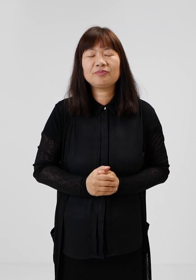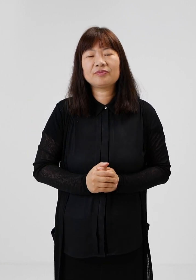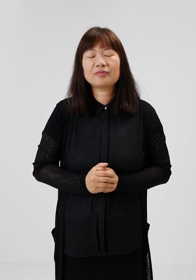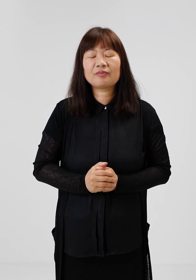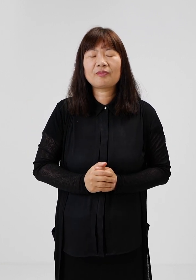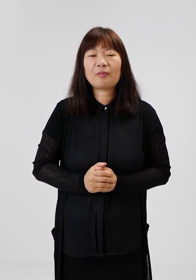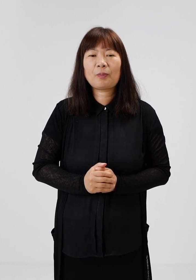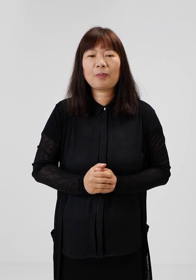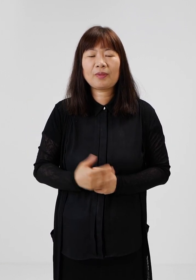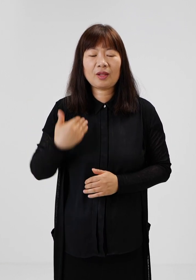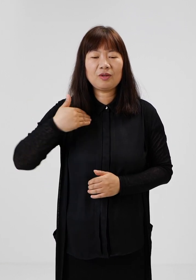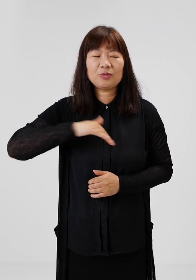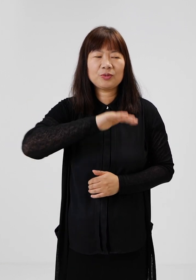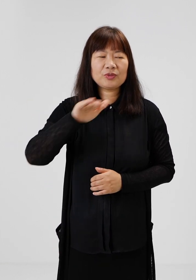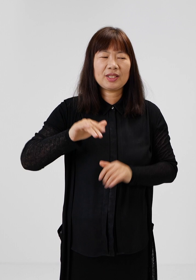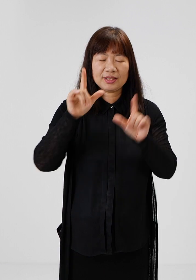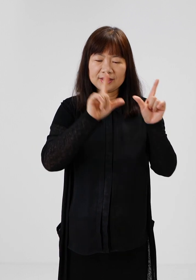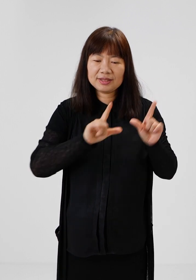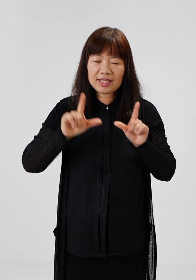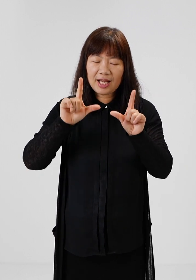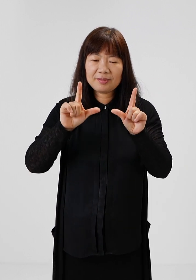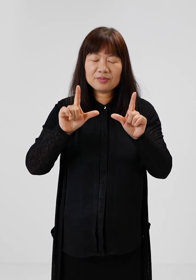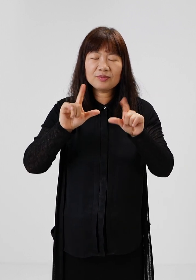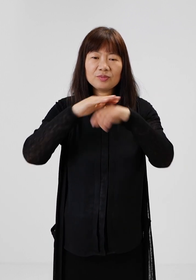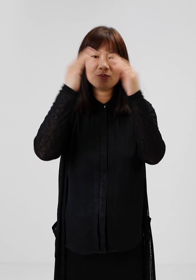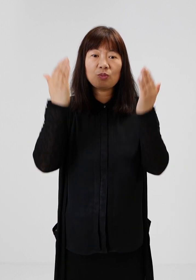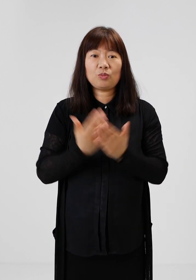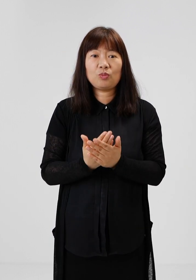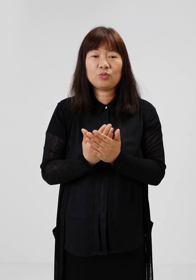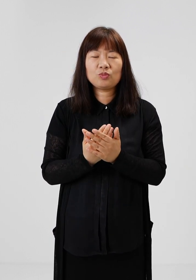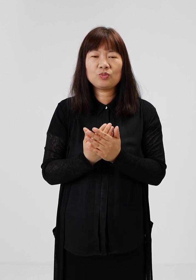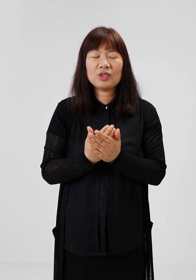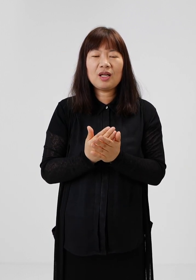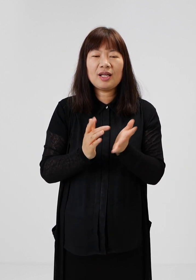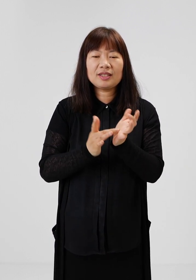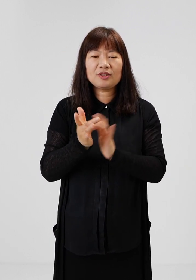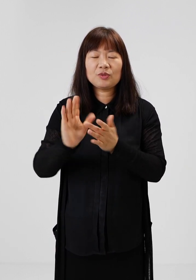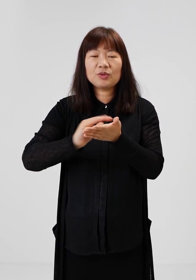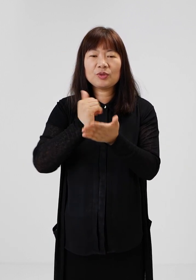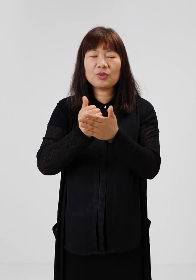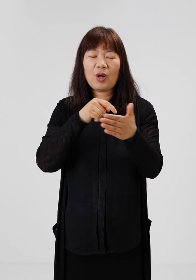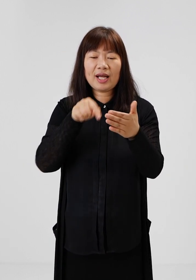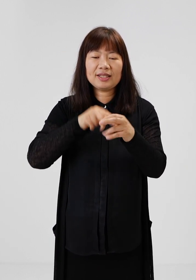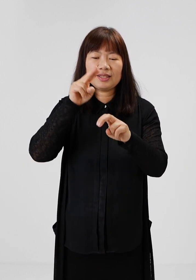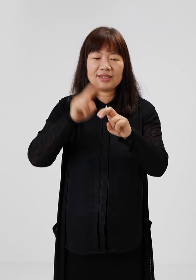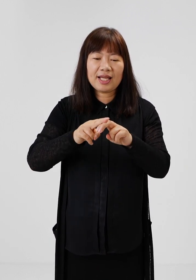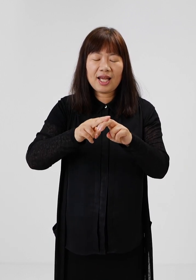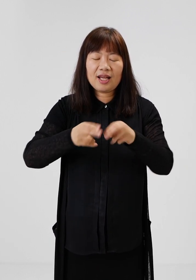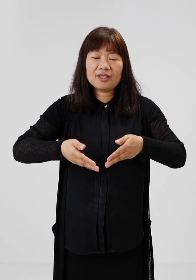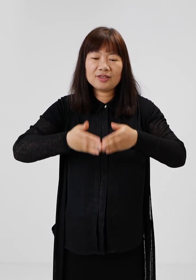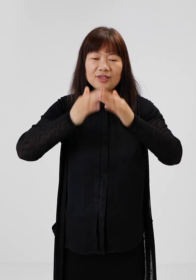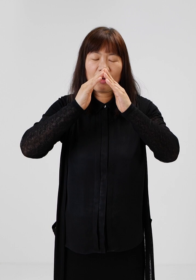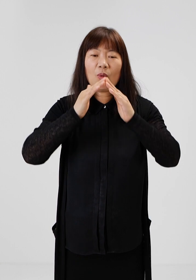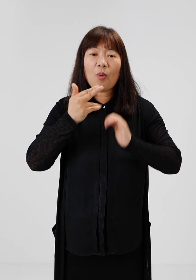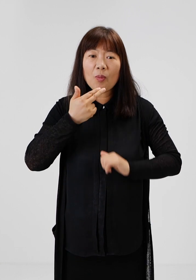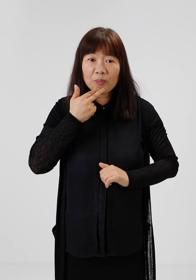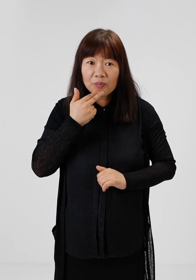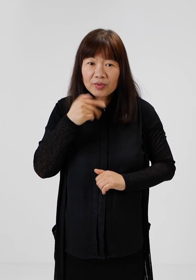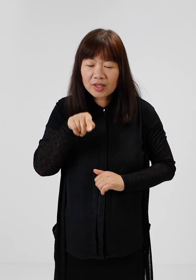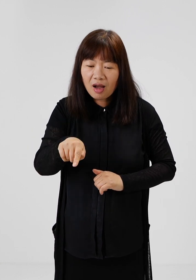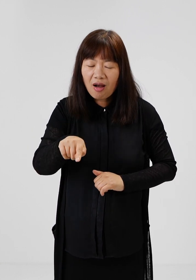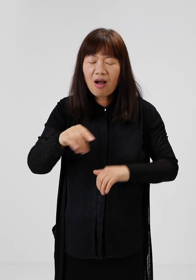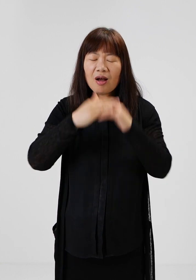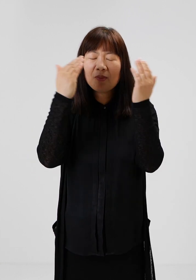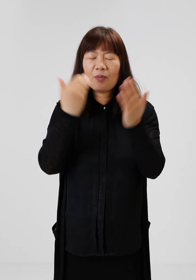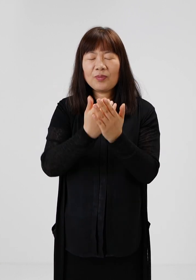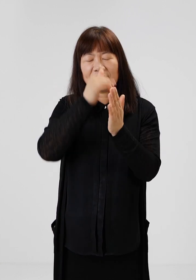그러니까 우리의 삶은 전부 그리스도라는 터 위에 기초하지 않는 모든